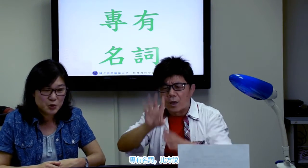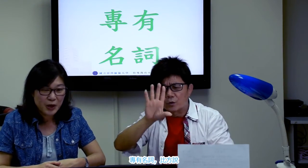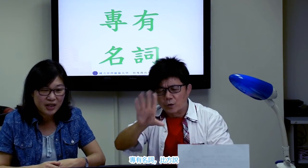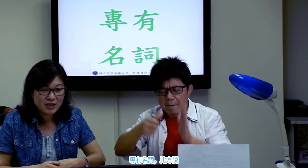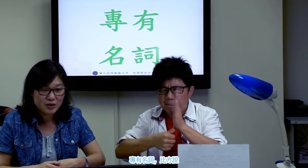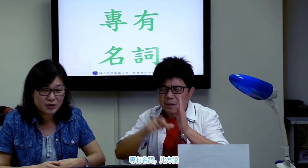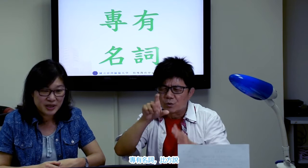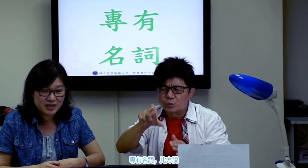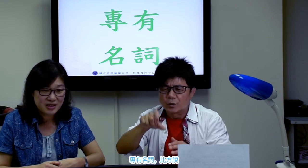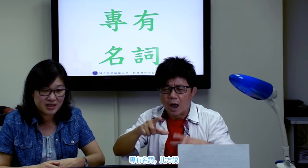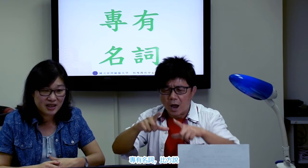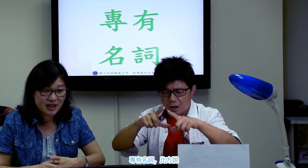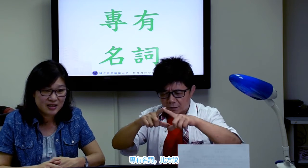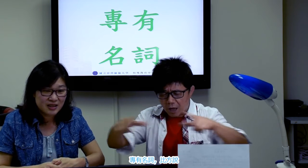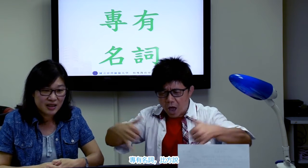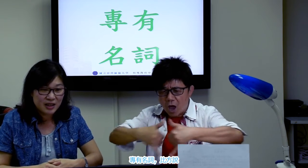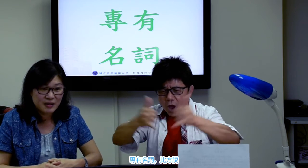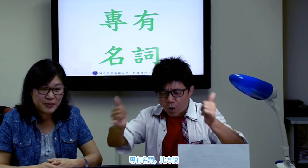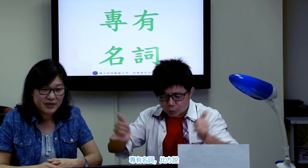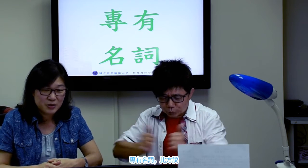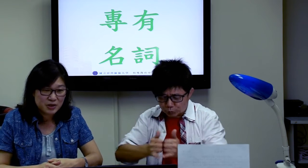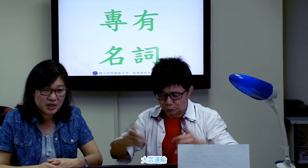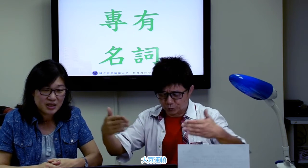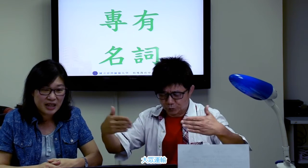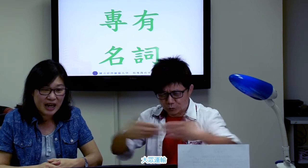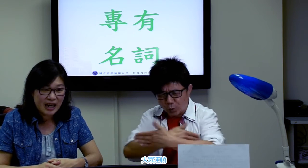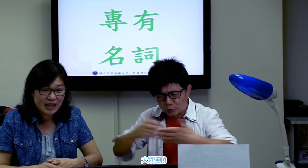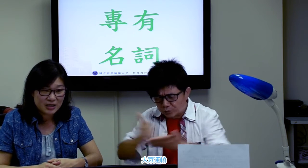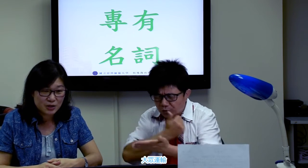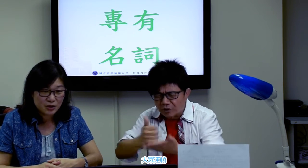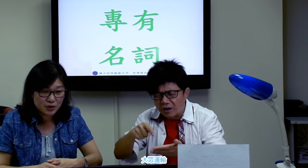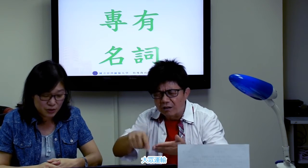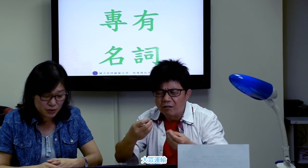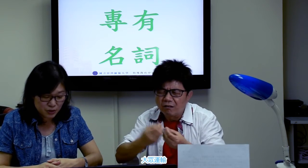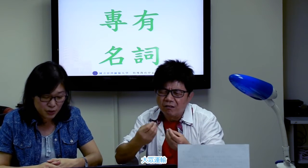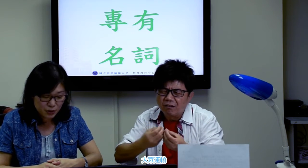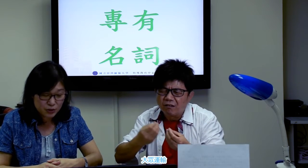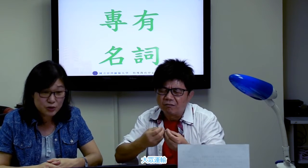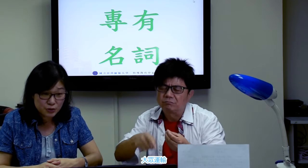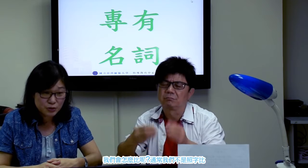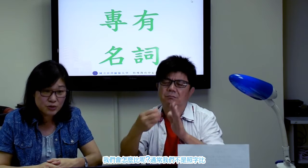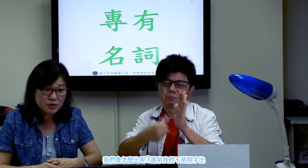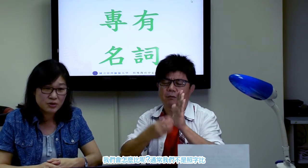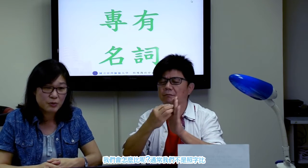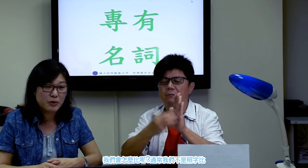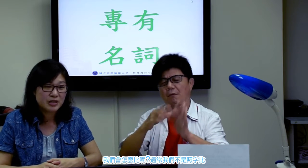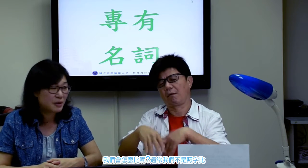专有名词哈、哦，比方说大众运输，我们会怎么比